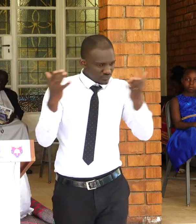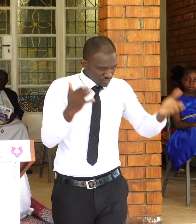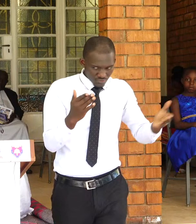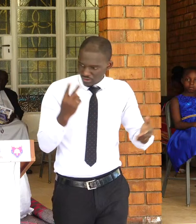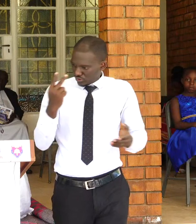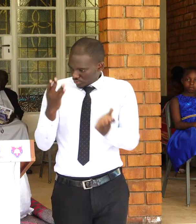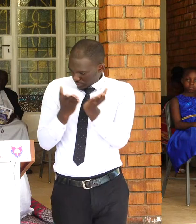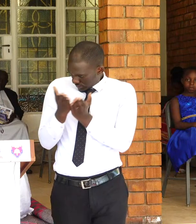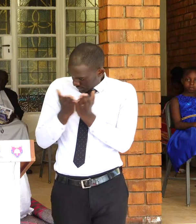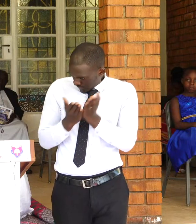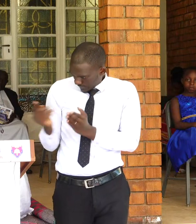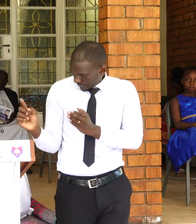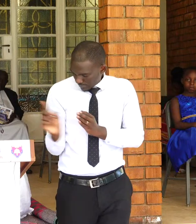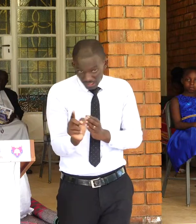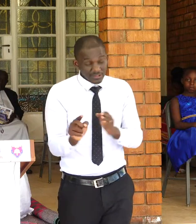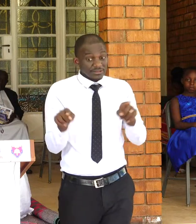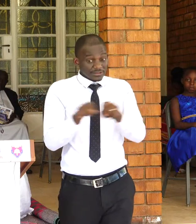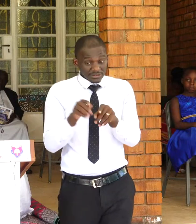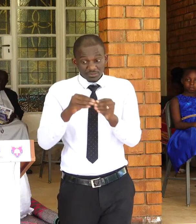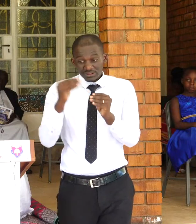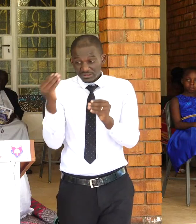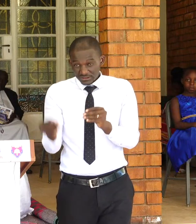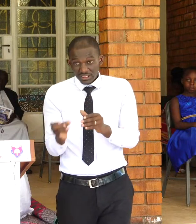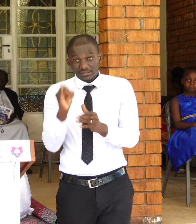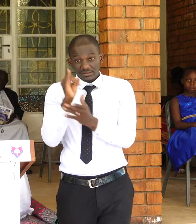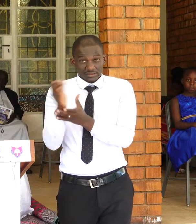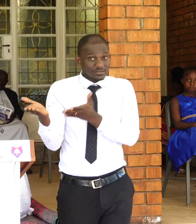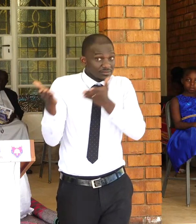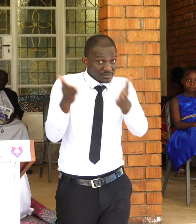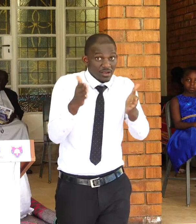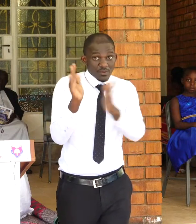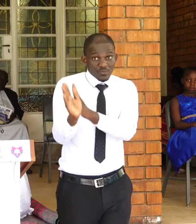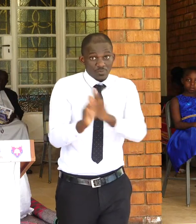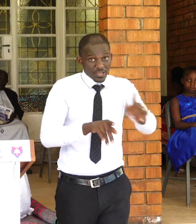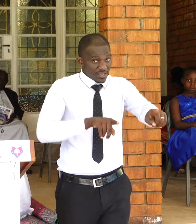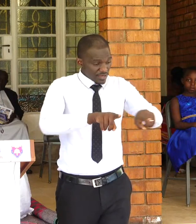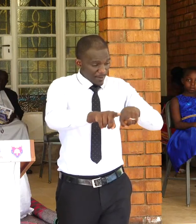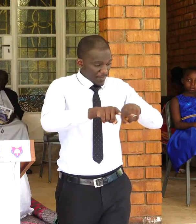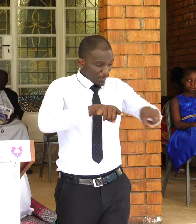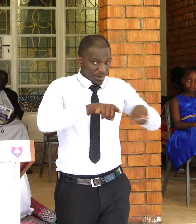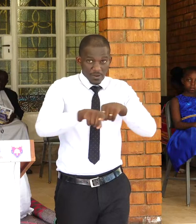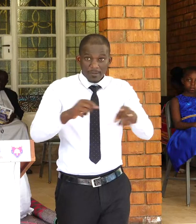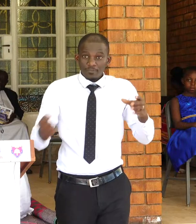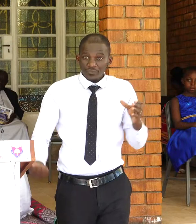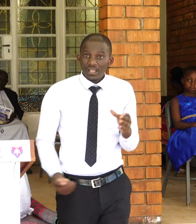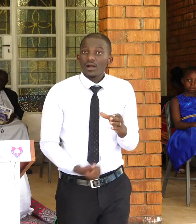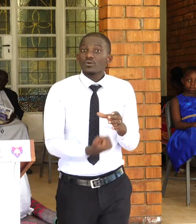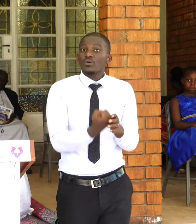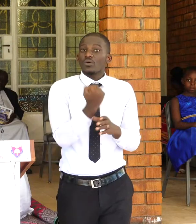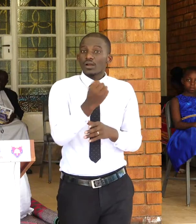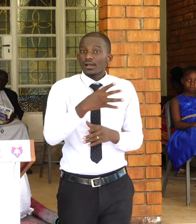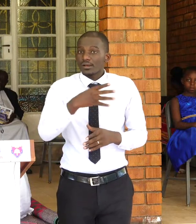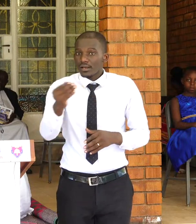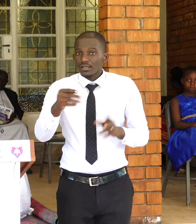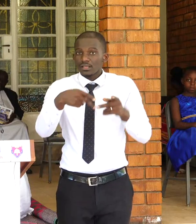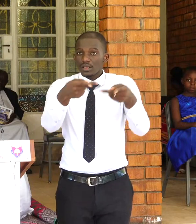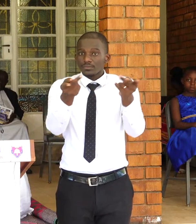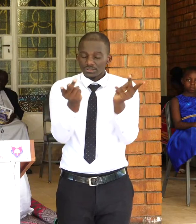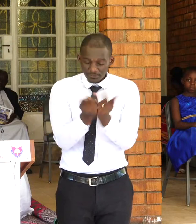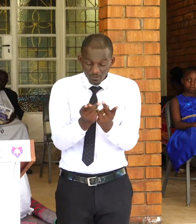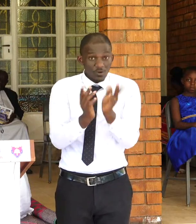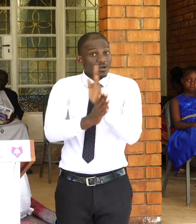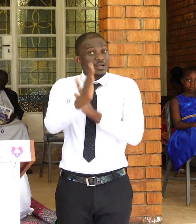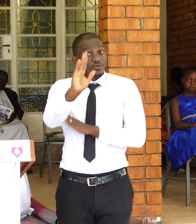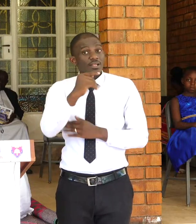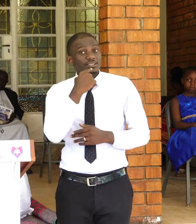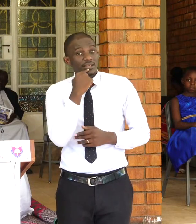bavubuka be Isaaka omwana we n'ayasenku ez'ekiweebwayo ekyokebwa n'agolokoka n'agenda mu kifo Katonda kye yamugambako